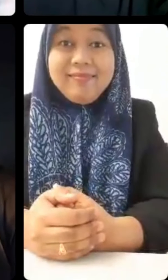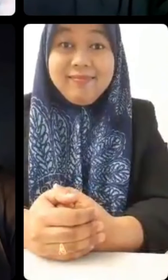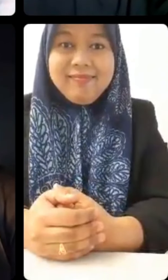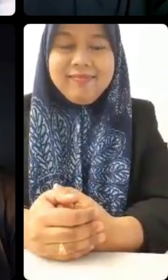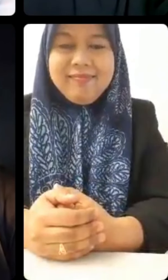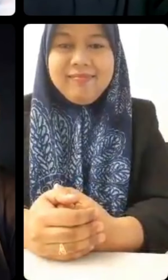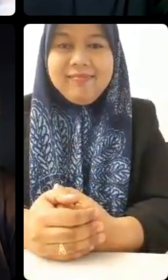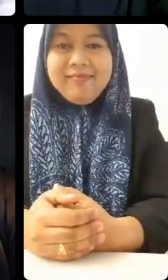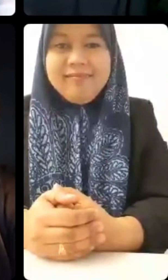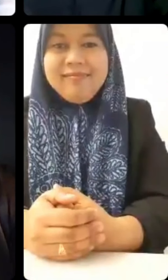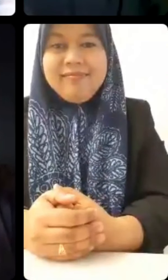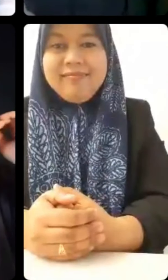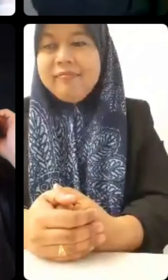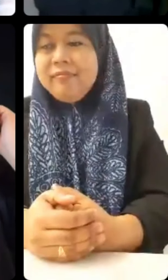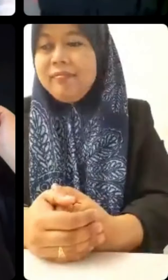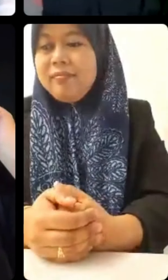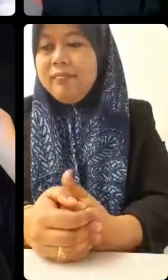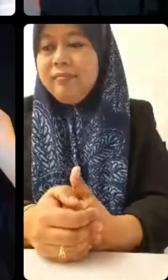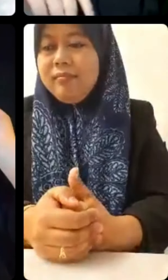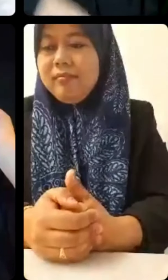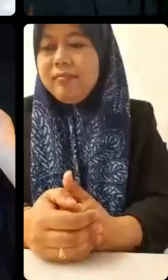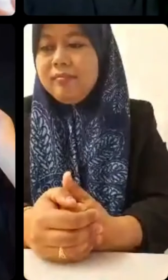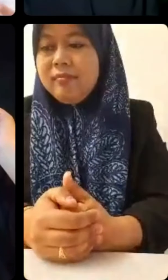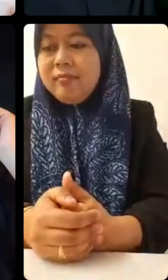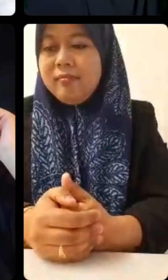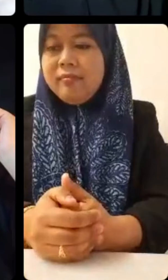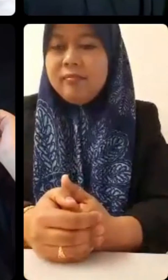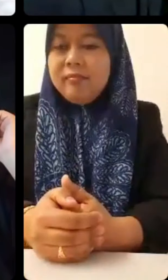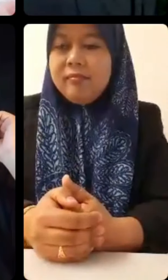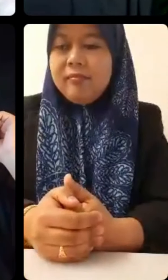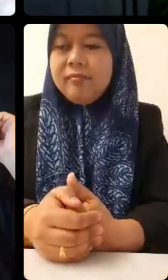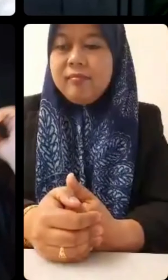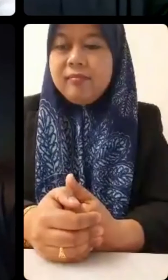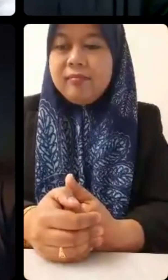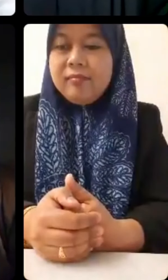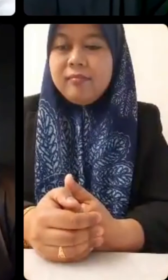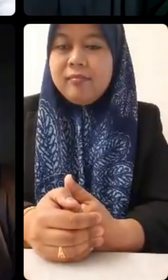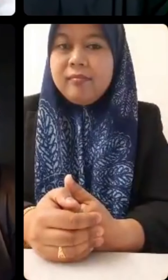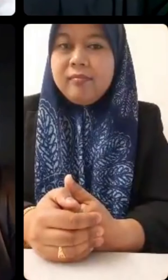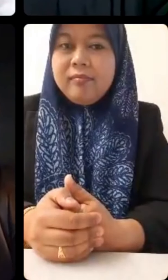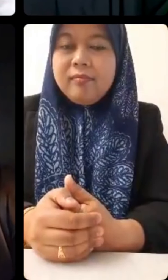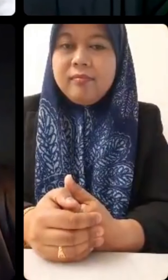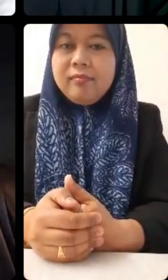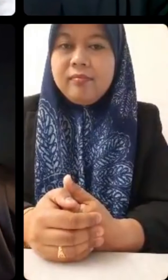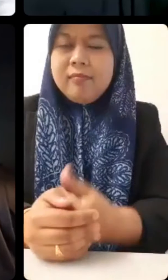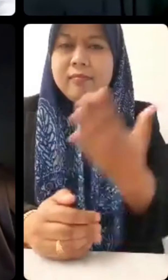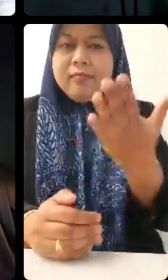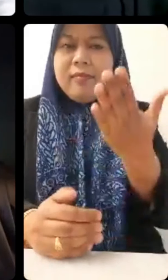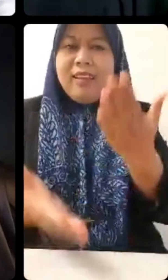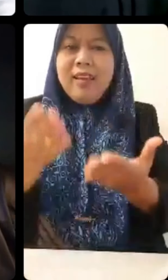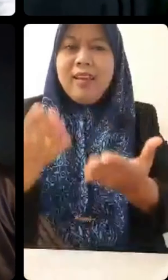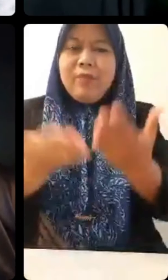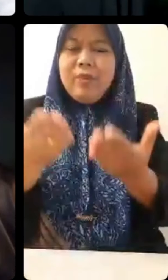Okey, jadi kepada penonton yang mungkin di negeri lain kan, jangan risau, anda juga